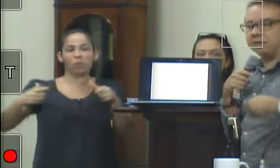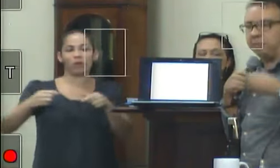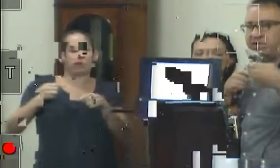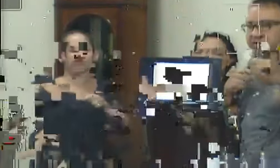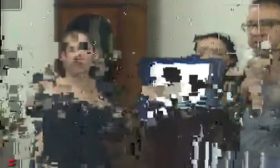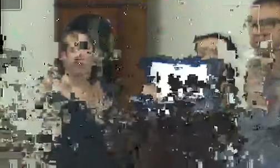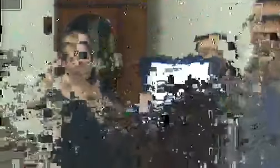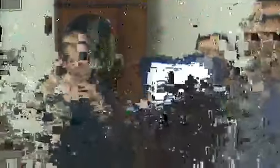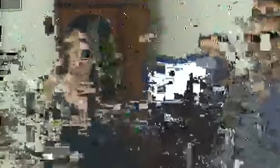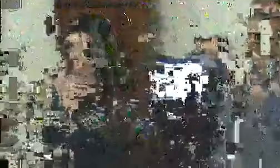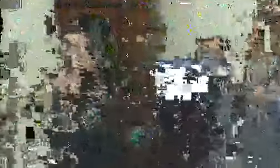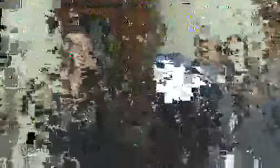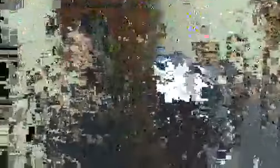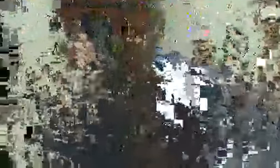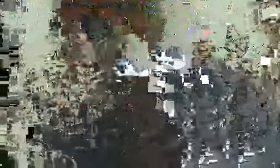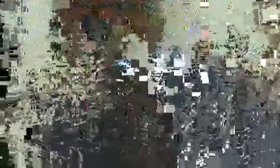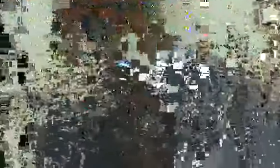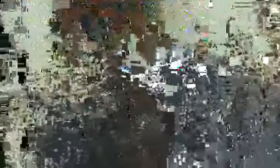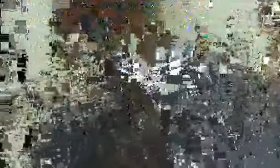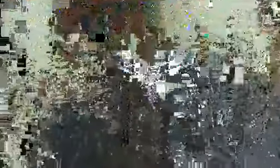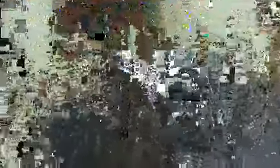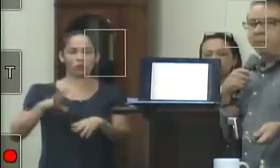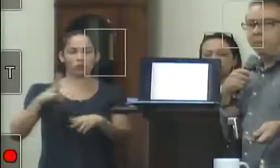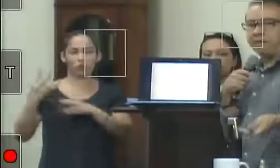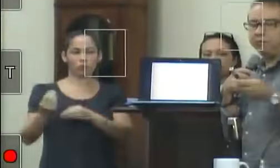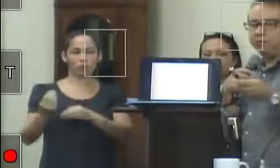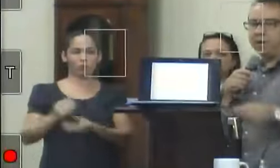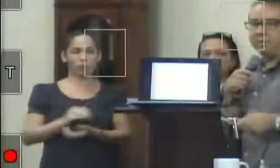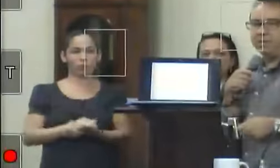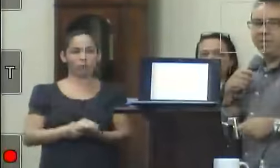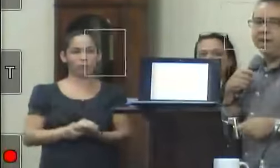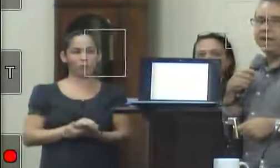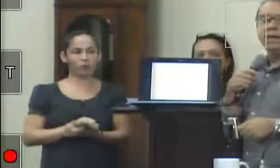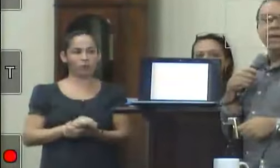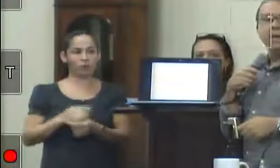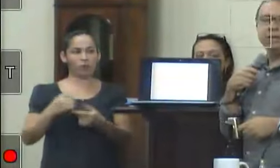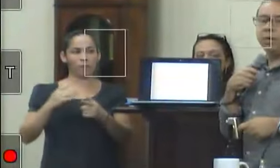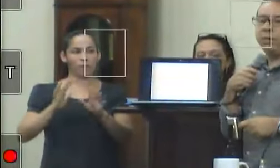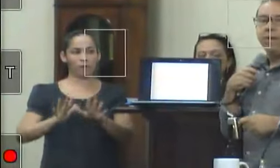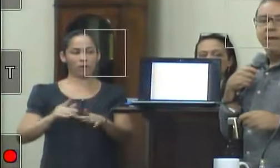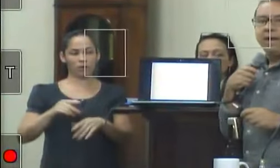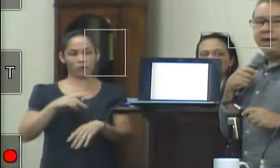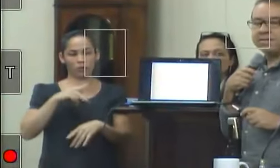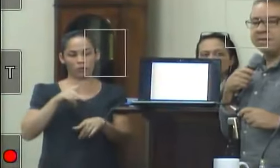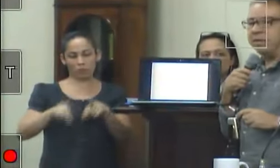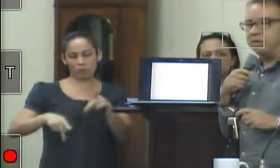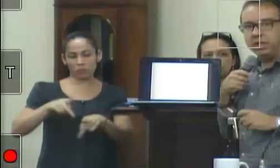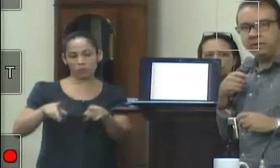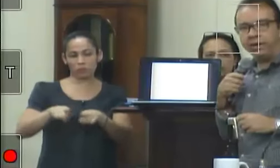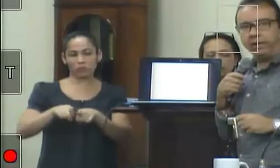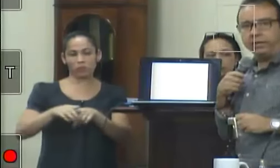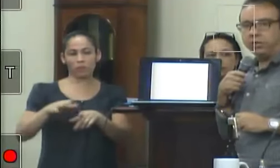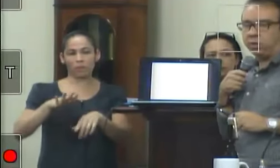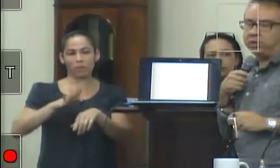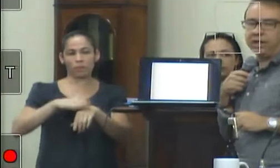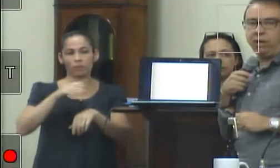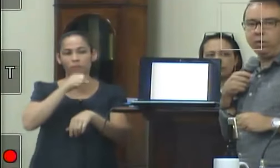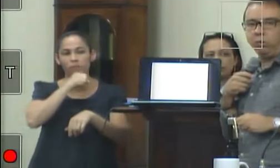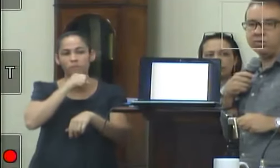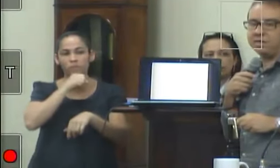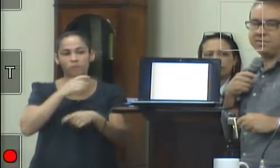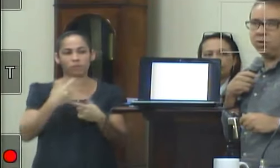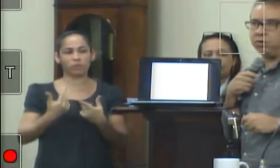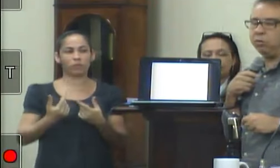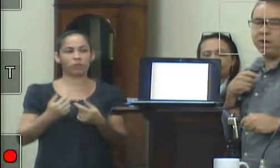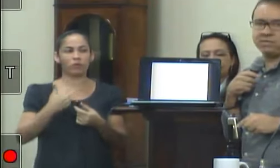né, tratamentos mais tecnológicos, enfim. População ficando mais velha, então essa medida aí de congelar o